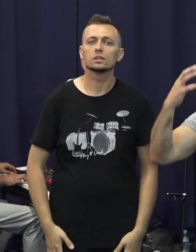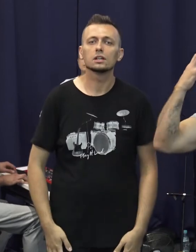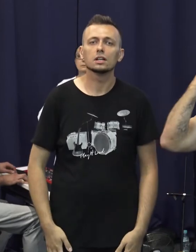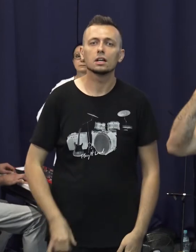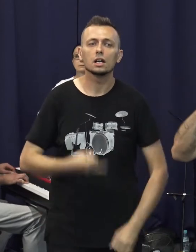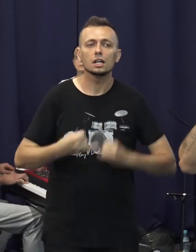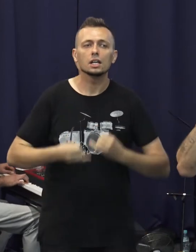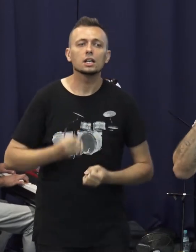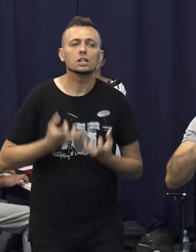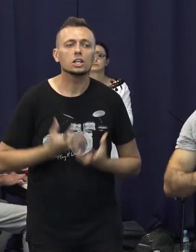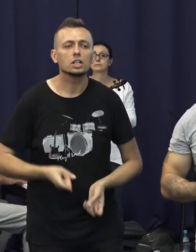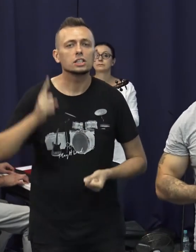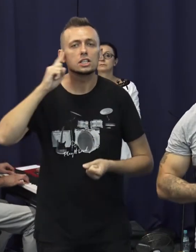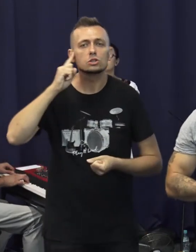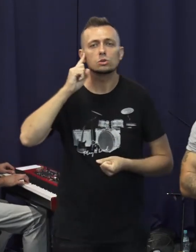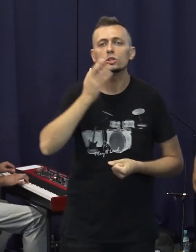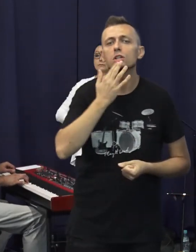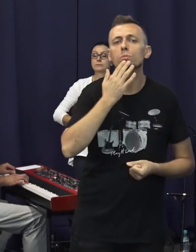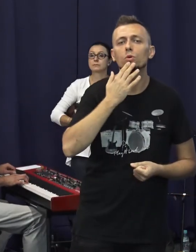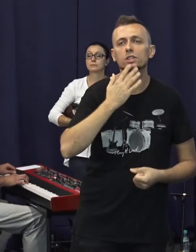jeżeli chcesz słyszeć, mówić,